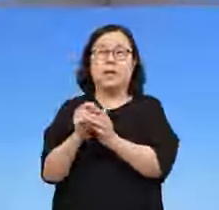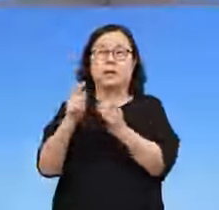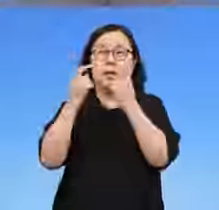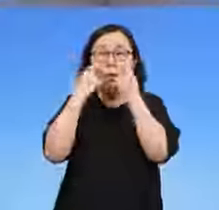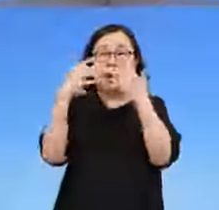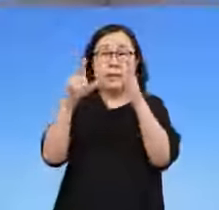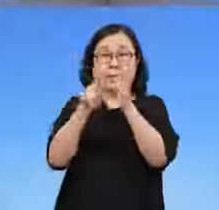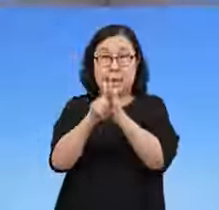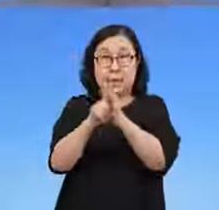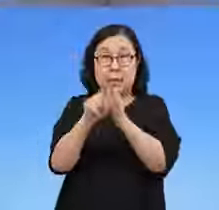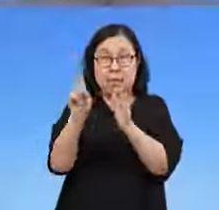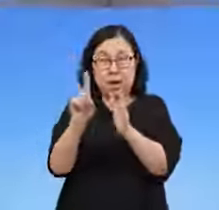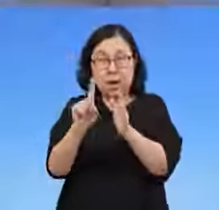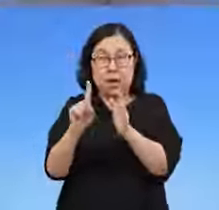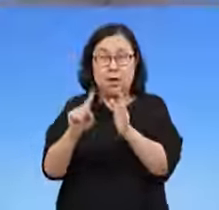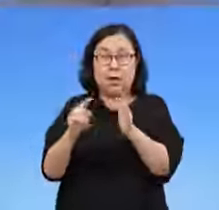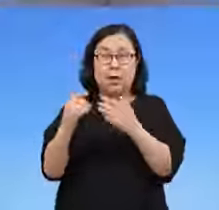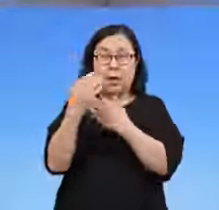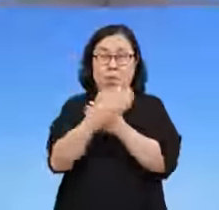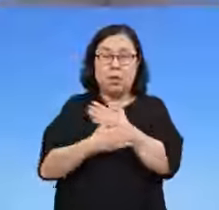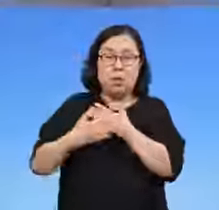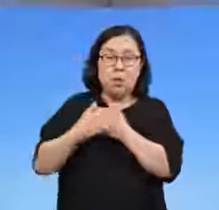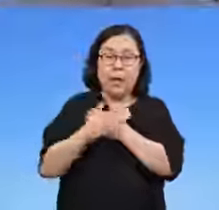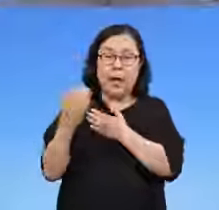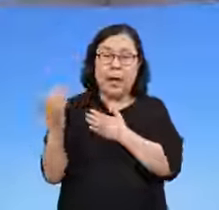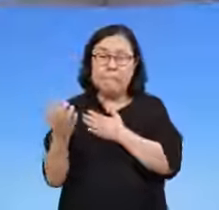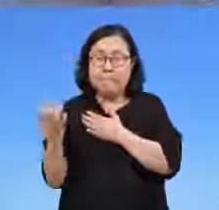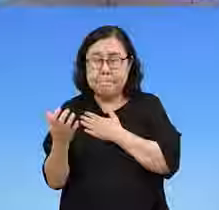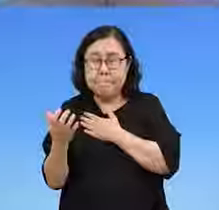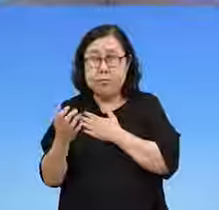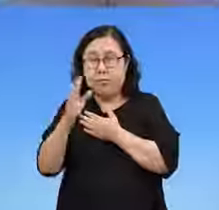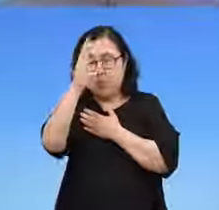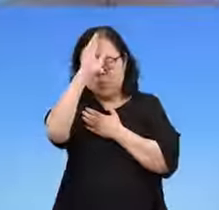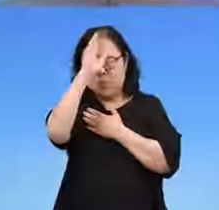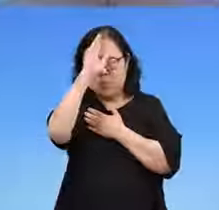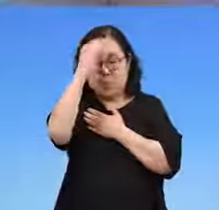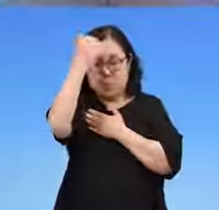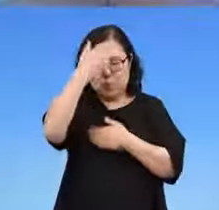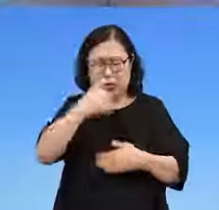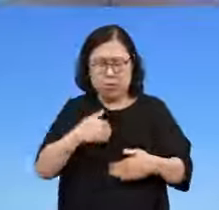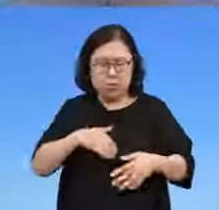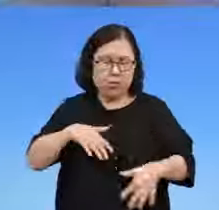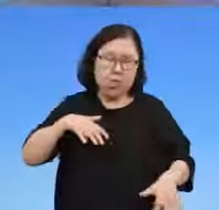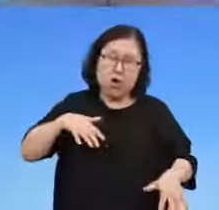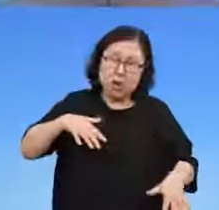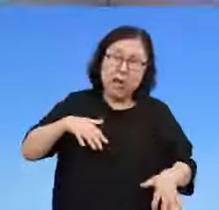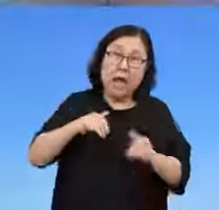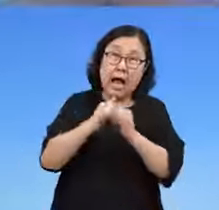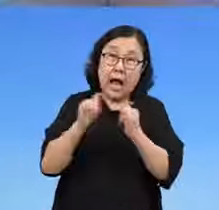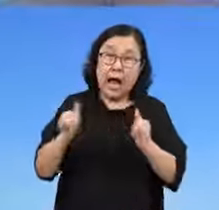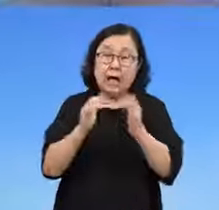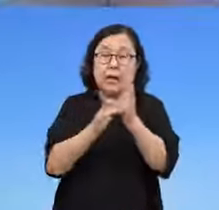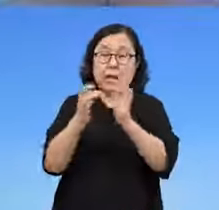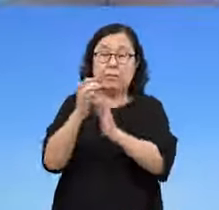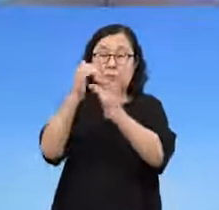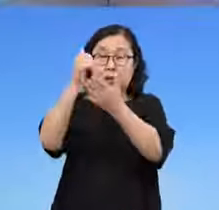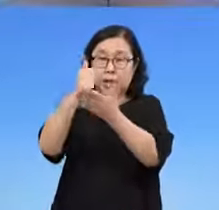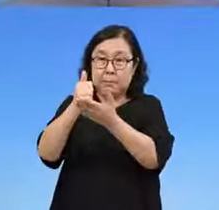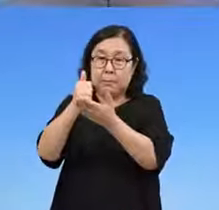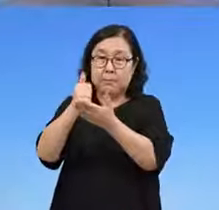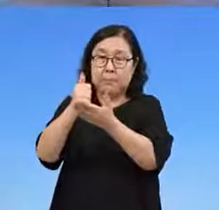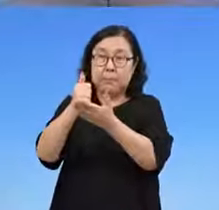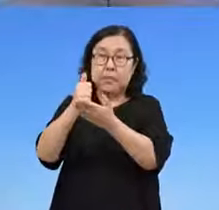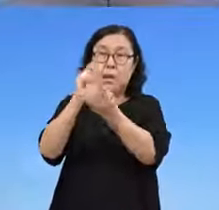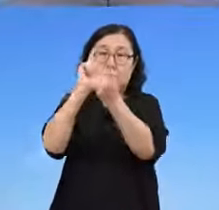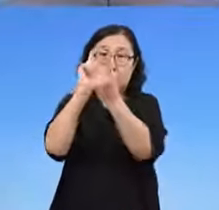이들이 확신한 게 뭡니까? 이 몸을 못 가누는 이 중풍병자를 예수님께 어떻게든 막 데려가기만 하면